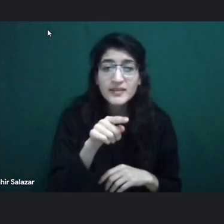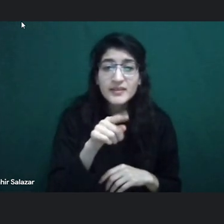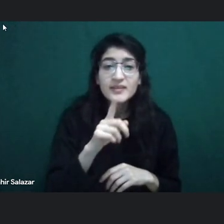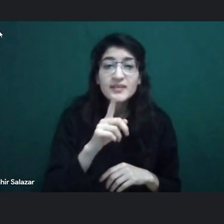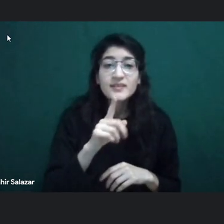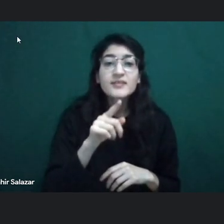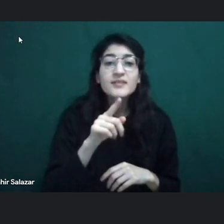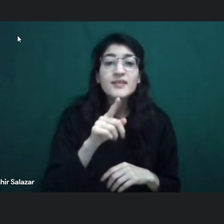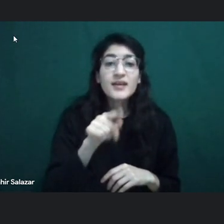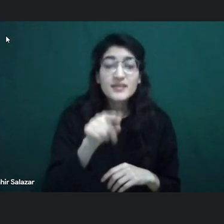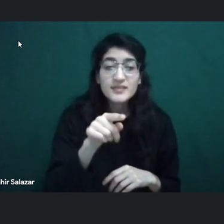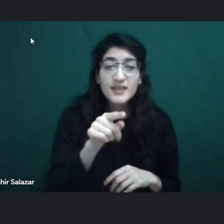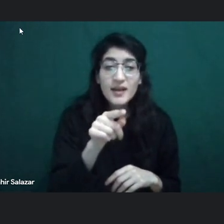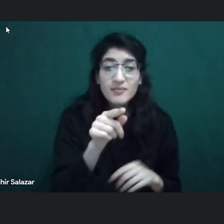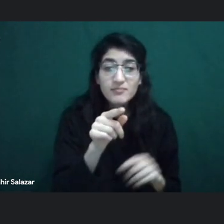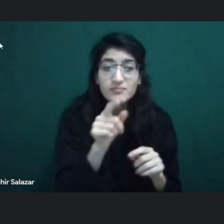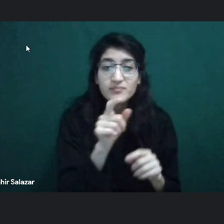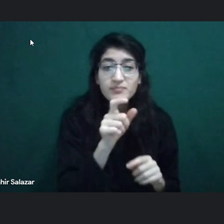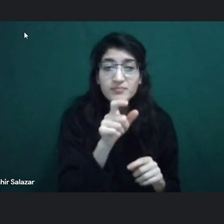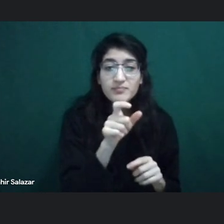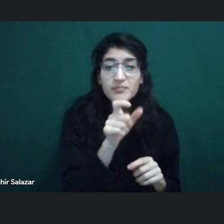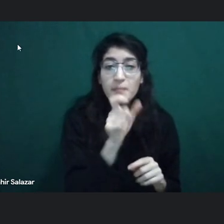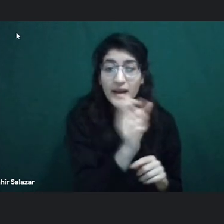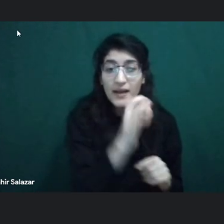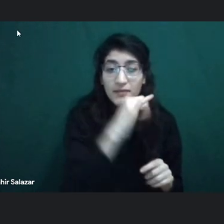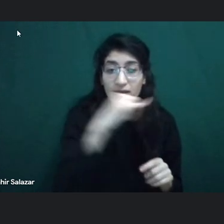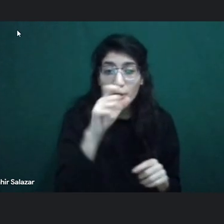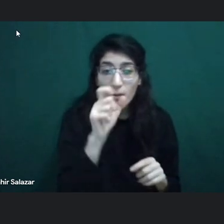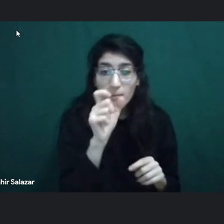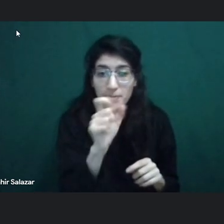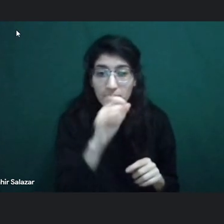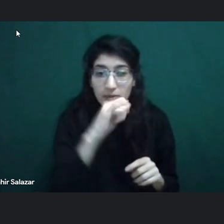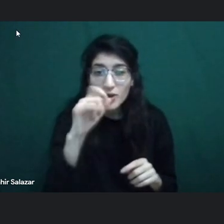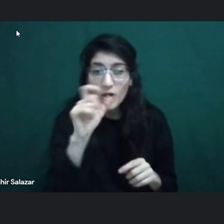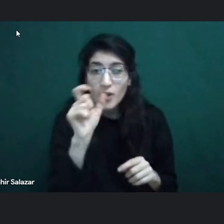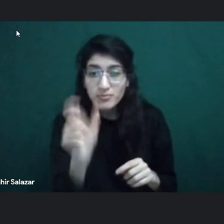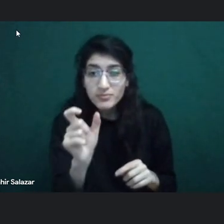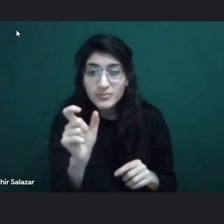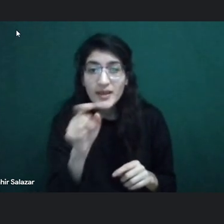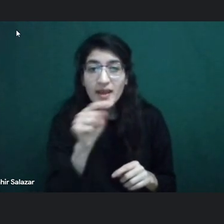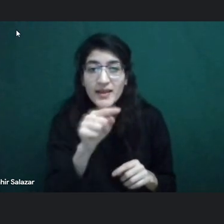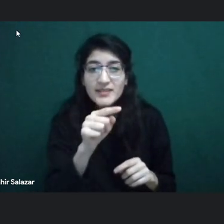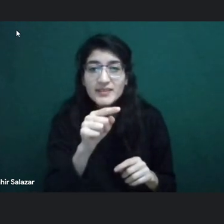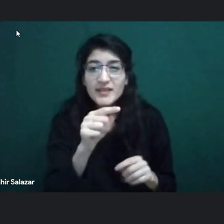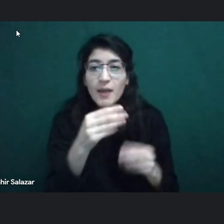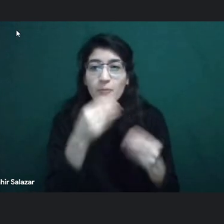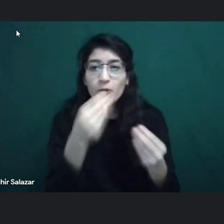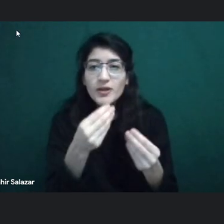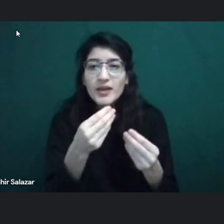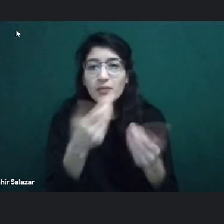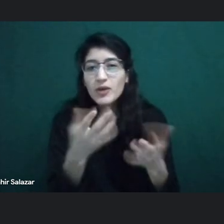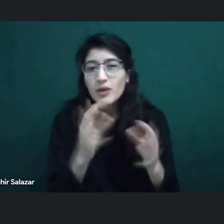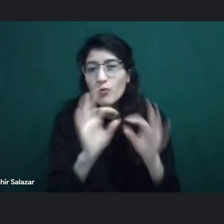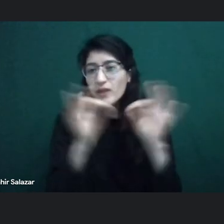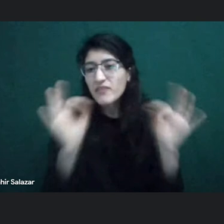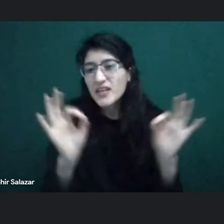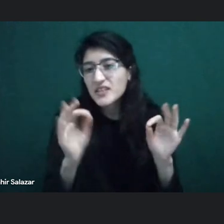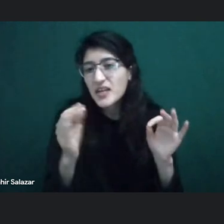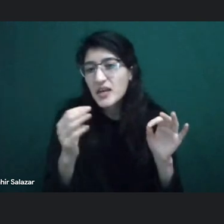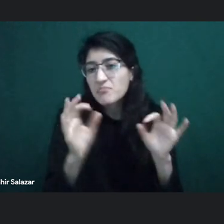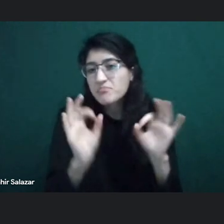Uh-huh. Está unido con guión porque es como una frase hecha, ¿sí? Uh-huh. Entonces,